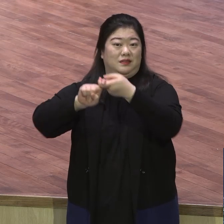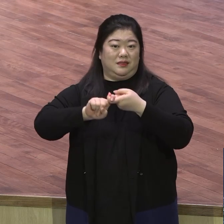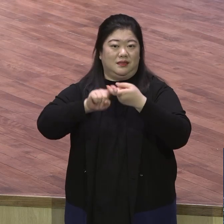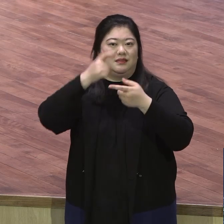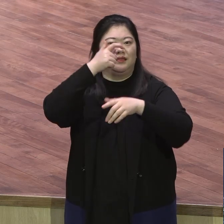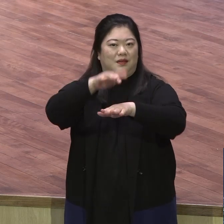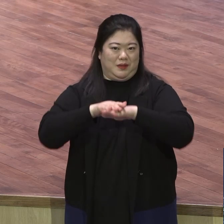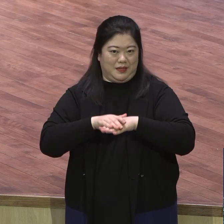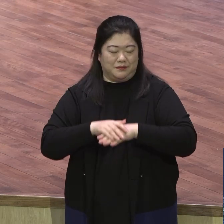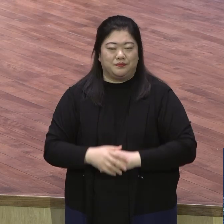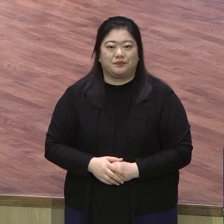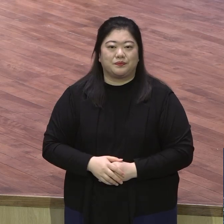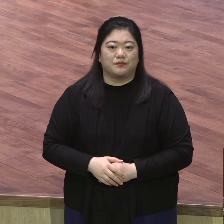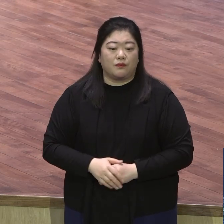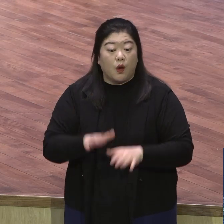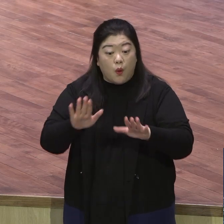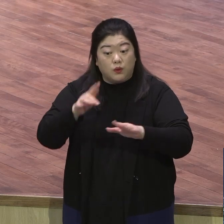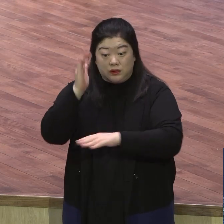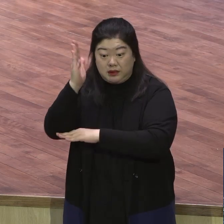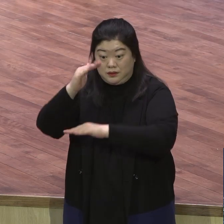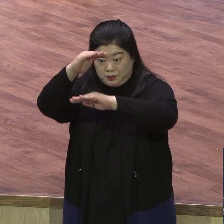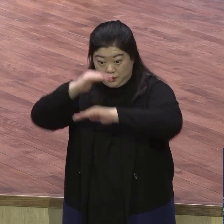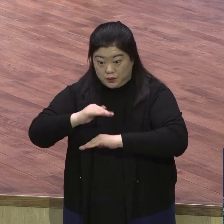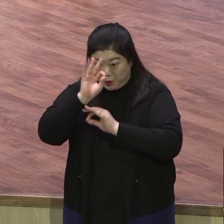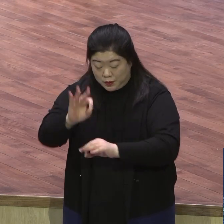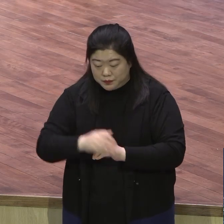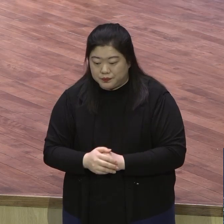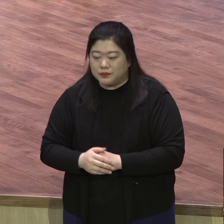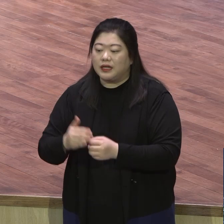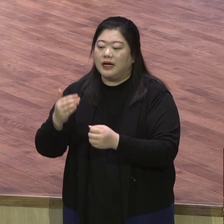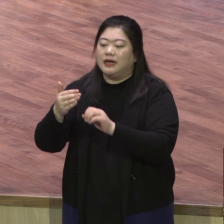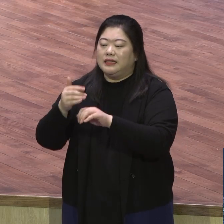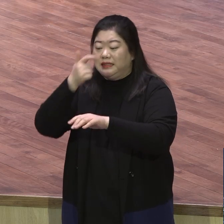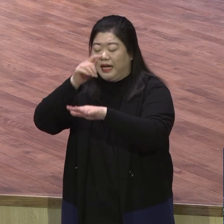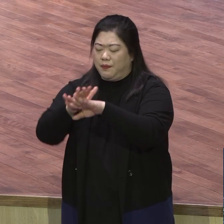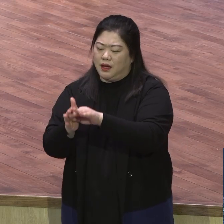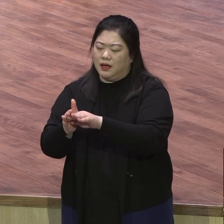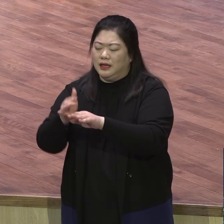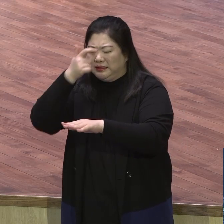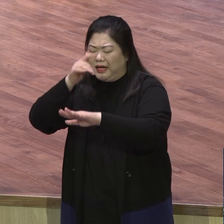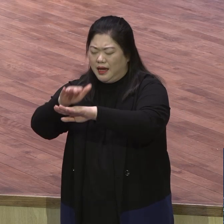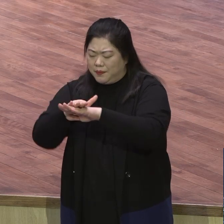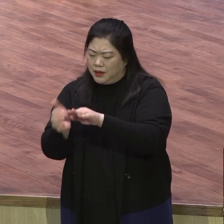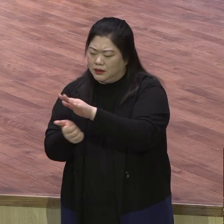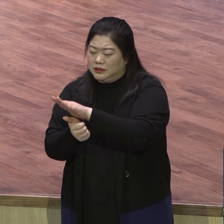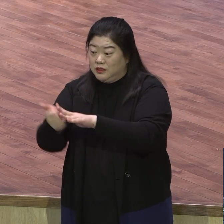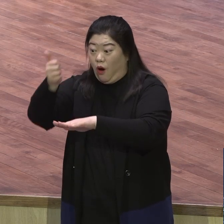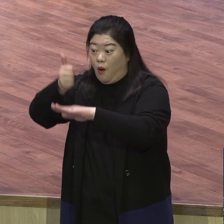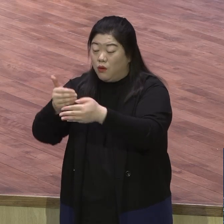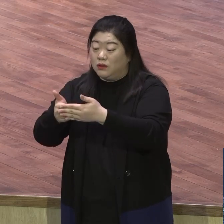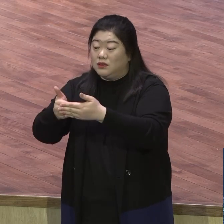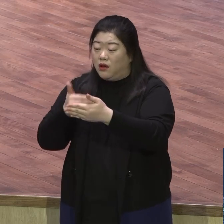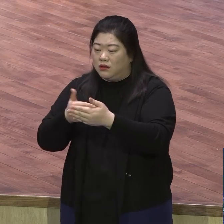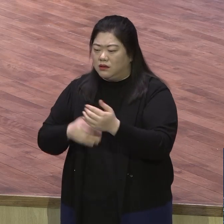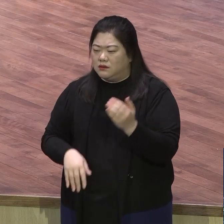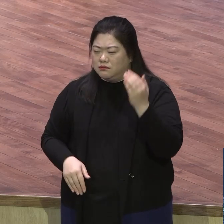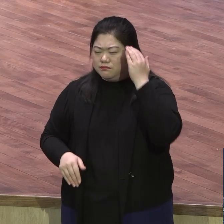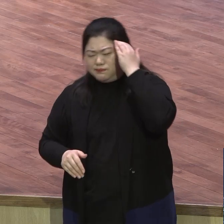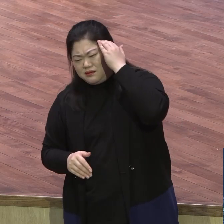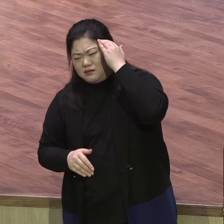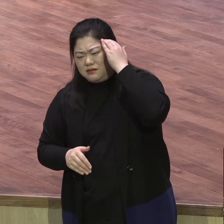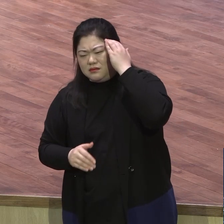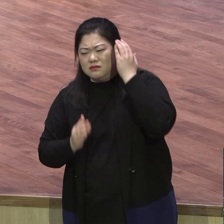본문에 보면 예배를 통해서 하나님께 영광 돌리고 최고의 은혜를 받는데 걸림돌이 되는 부분에 대해서 두 가지로